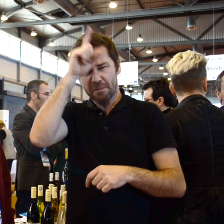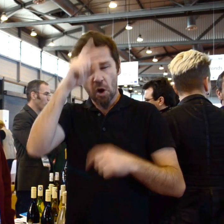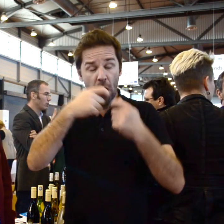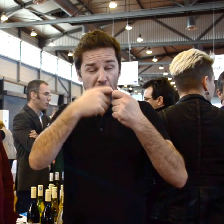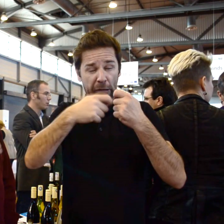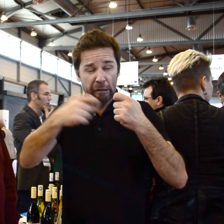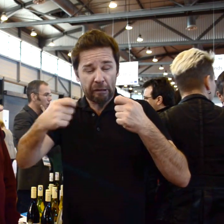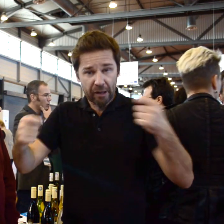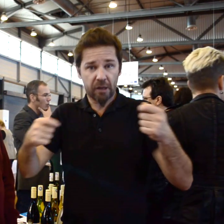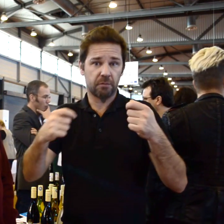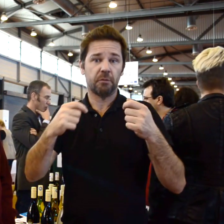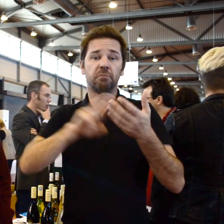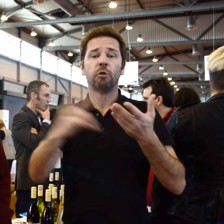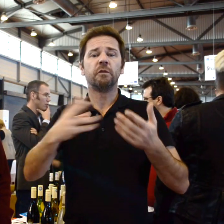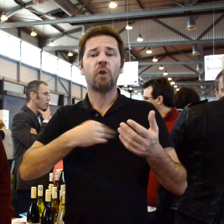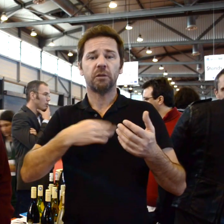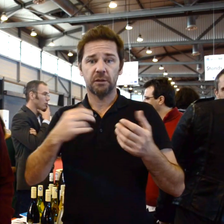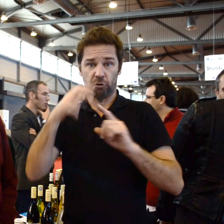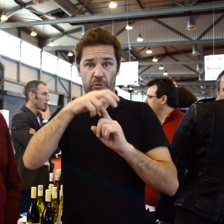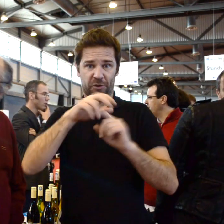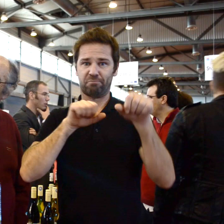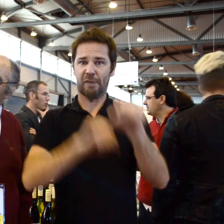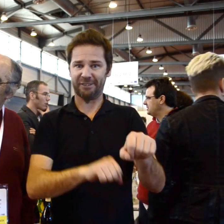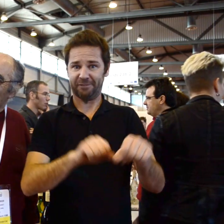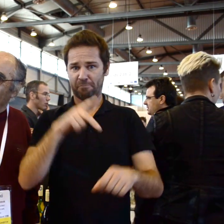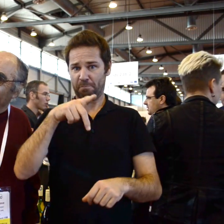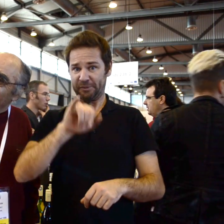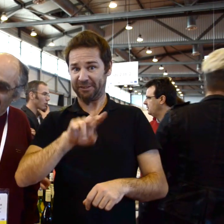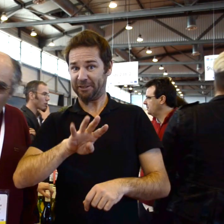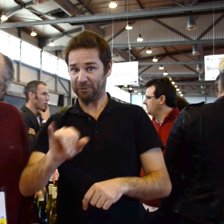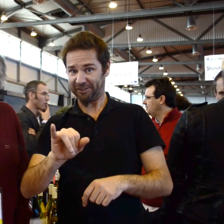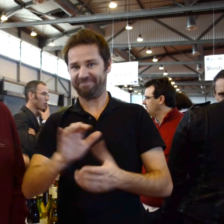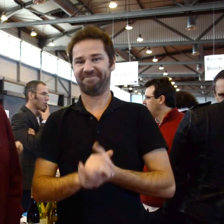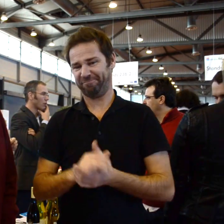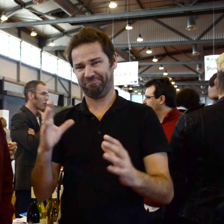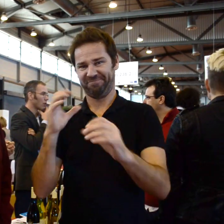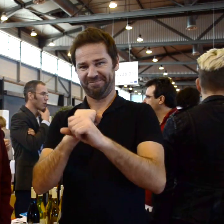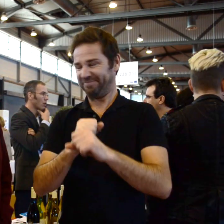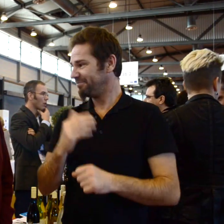hein, qui veut dire résistant aux champignons. Voilà, bon, donc, pour faire court. Voilà.